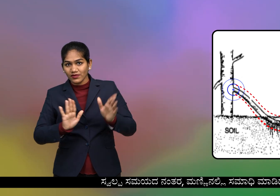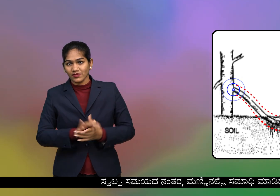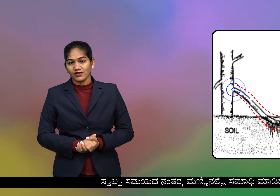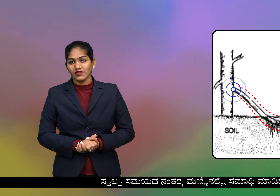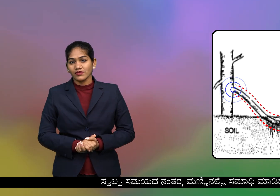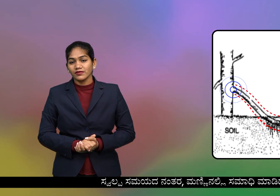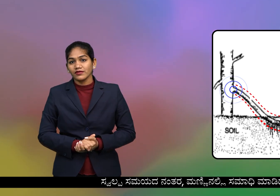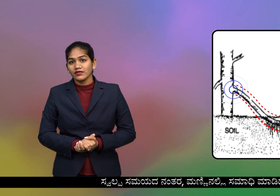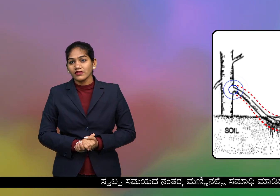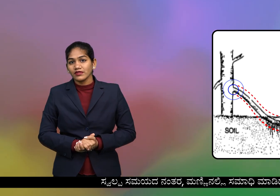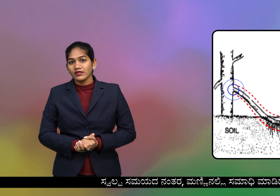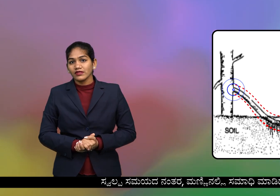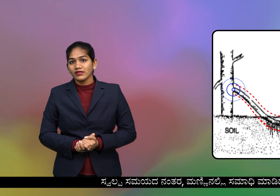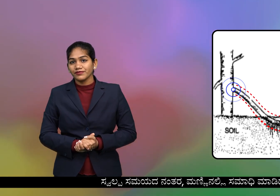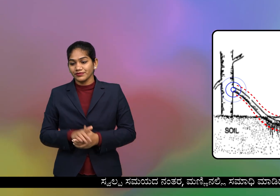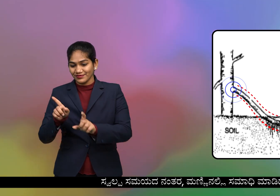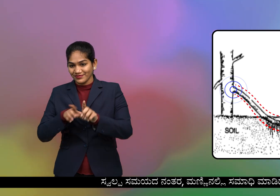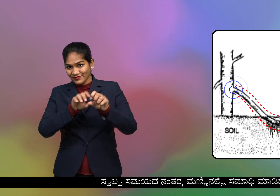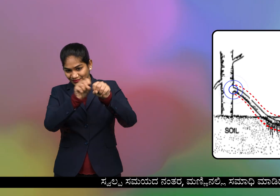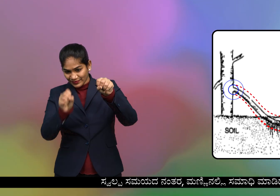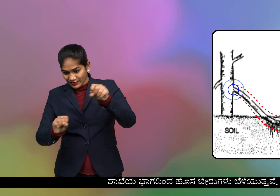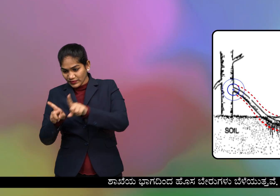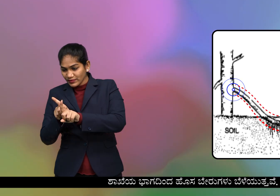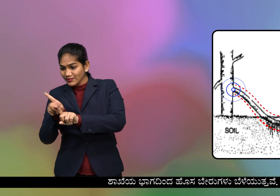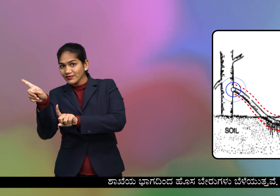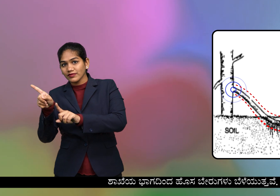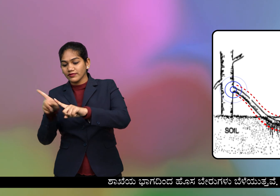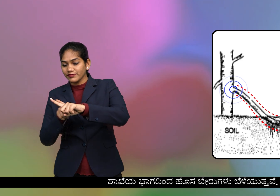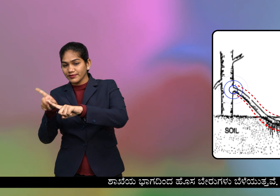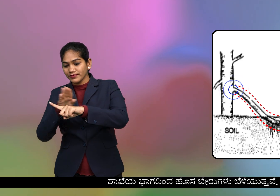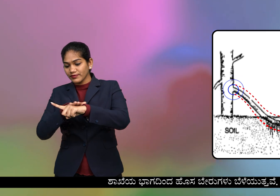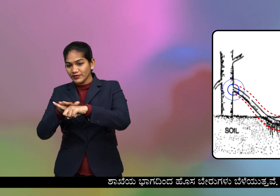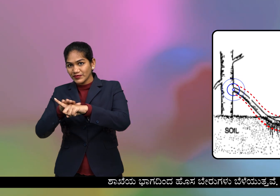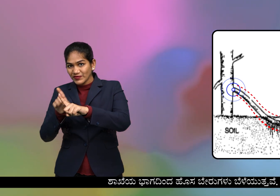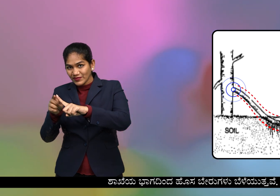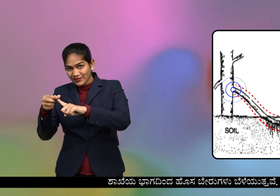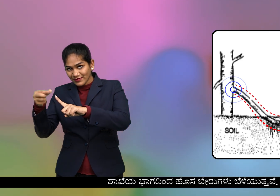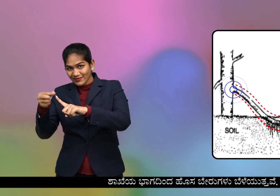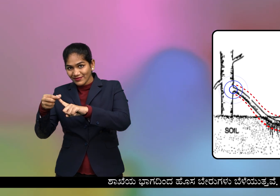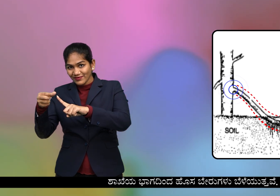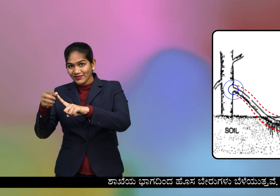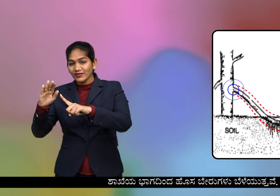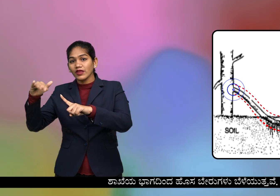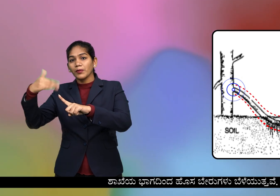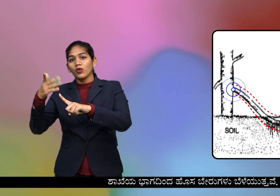ಸ್ವಲ್ಪ ಸಮಯದ ನಂತರ ಮಣ್ಣಿನಲ್ಲಿ ಸಮಾಧಿ ಮಾಡಿದ ಶಾಖೆಯ ಭಾಗದಿಂದ ಹೊಸ ಬೇರುಗಳು ಬೆಳೆಯುತ್ತವೆ.